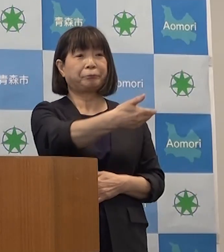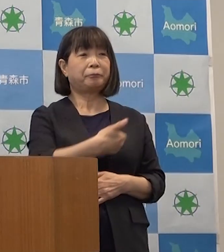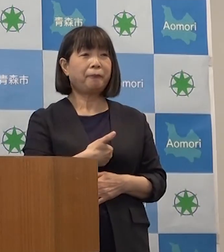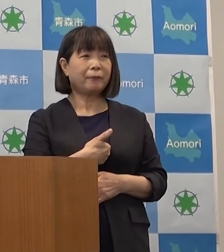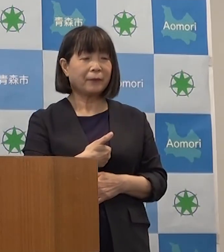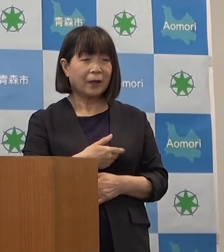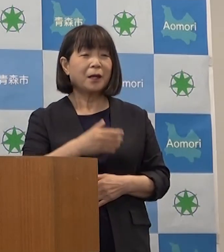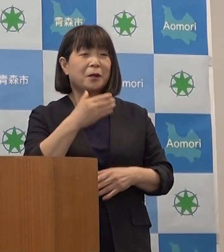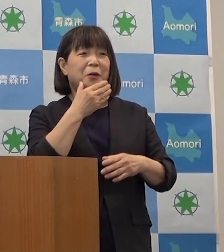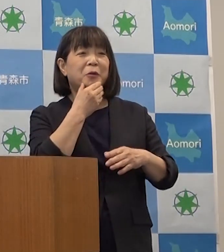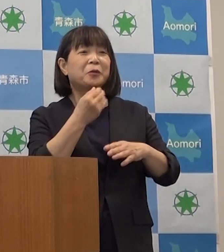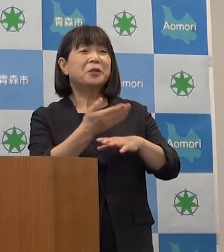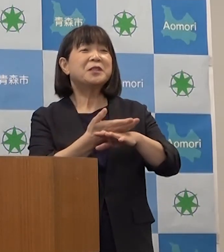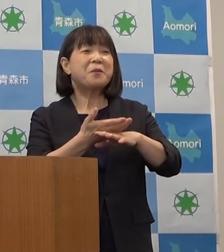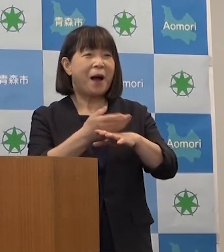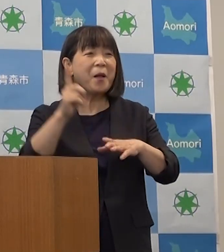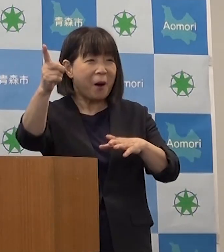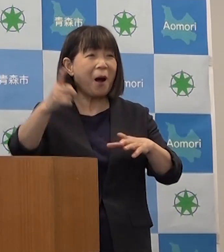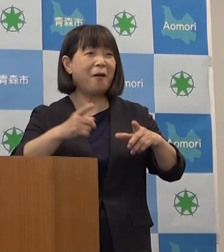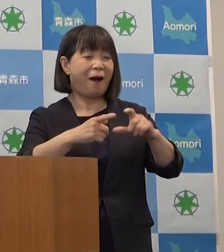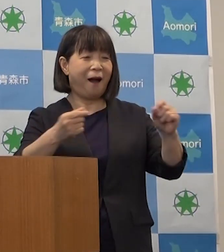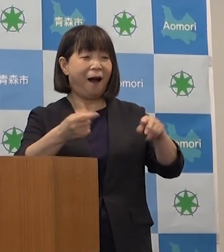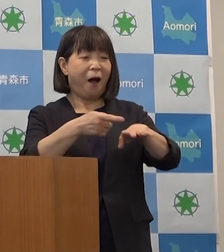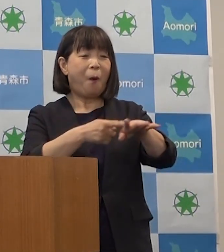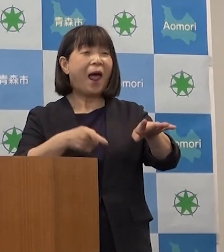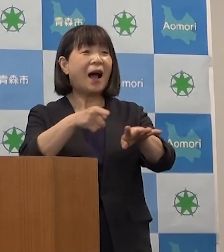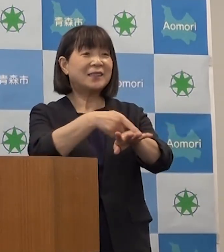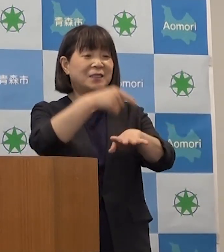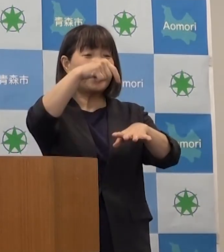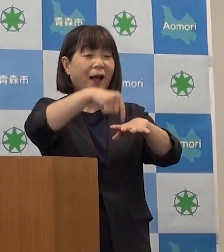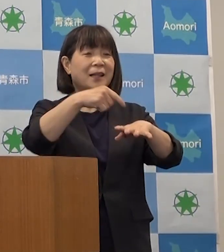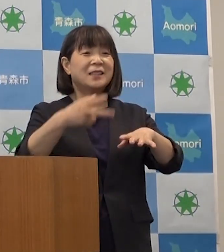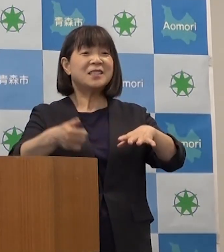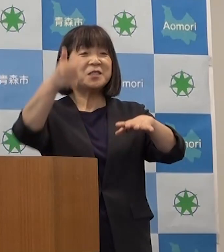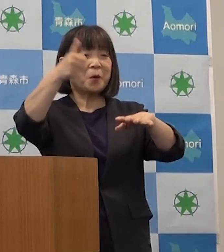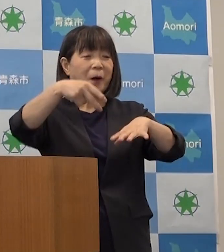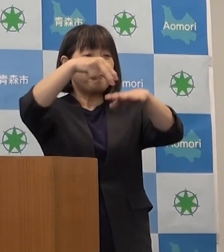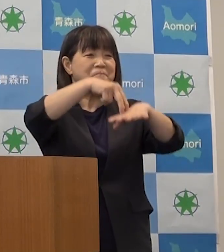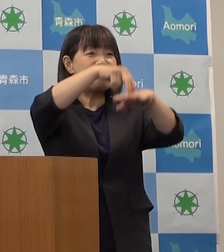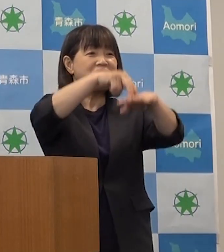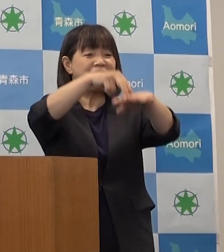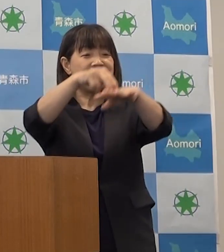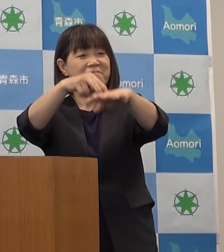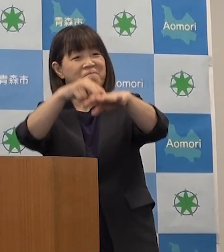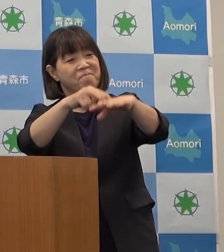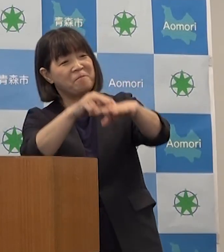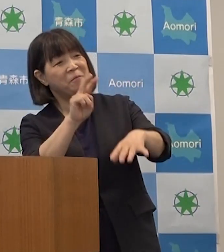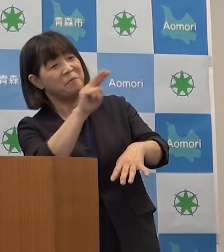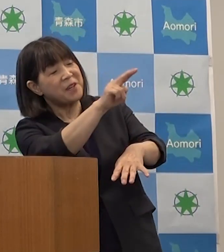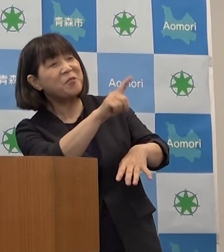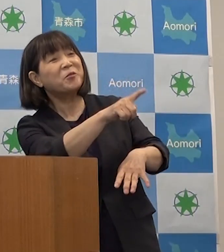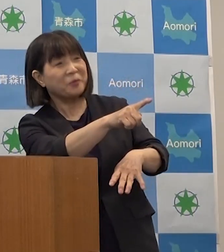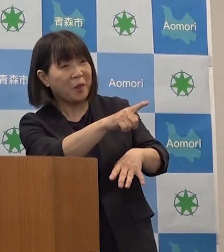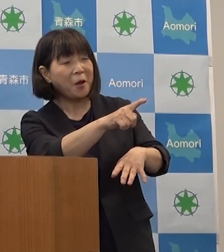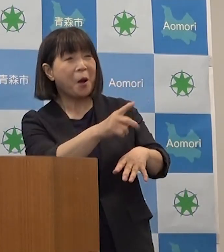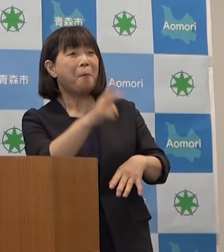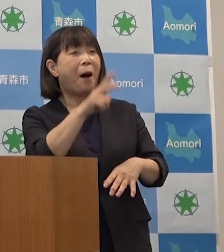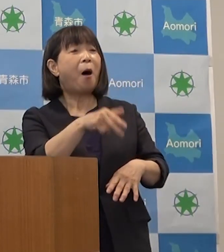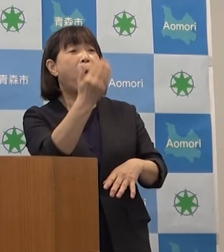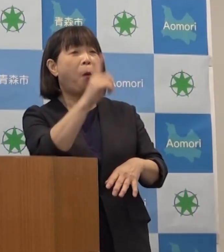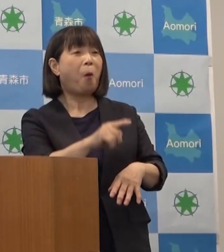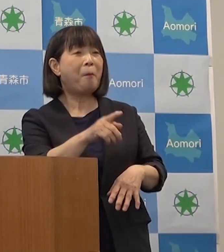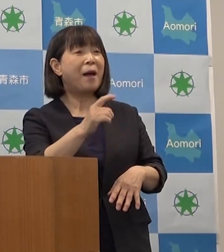わらじの上に乗ってパフォーマンスもされてましたが、そのあたりは市長という立場でのねぶただったり祭りのパフォーマンスどのように考えてますか。 は